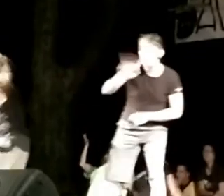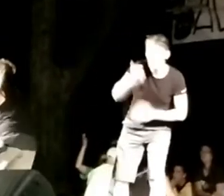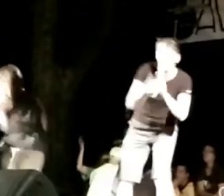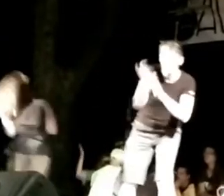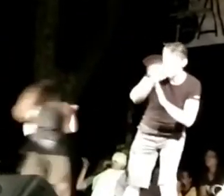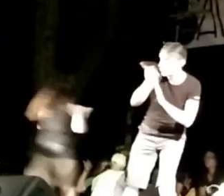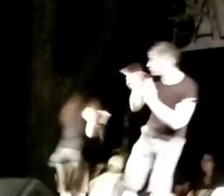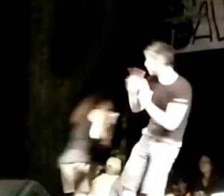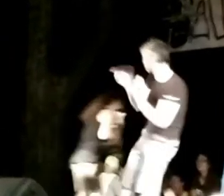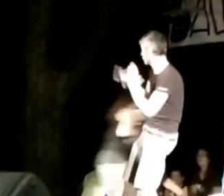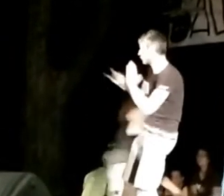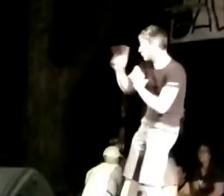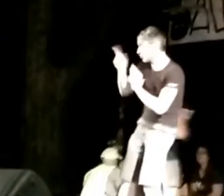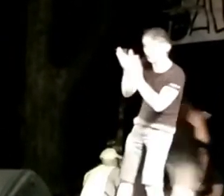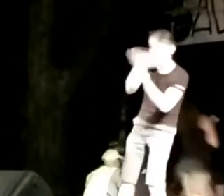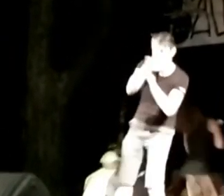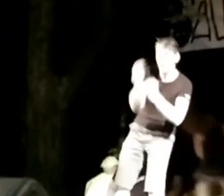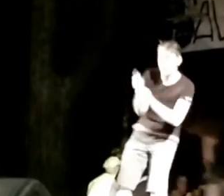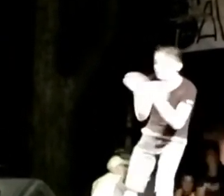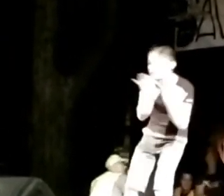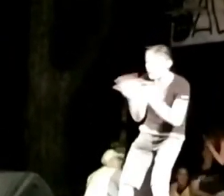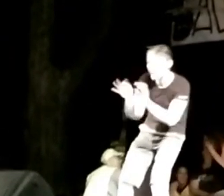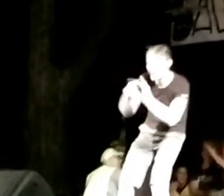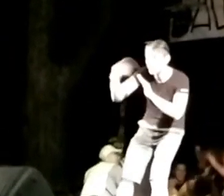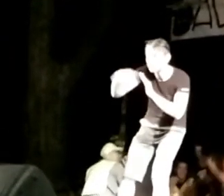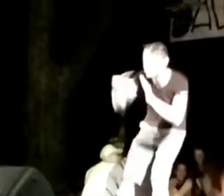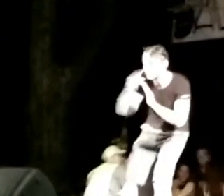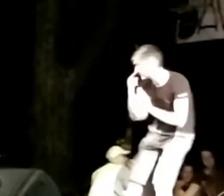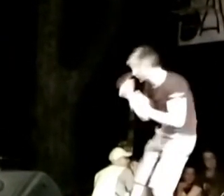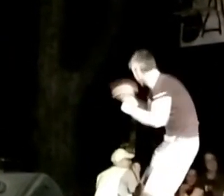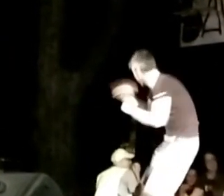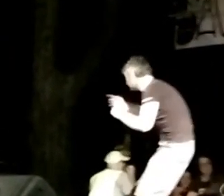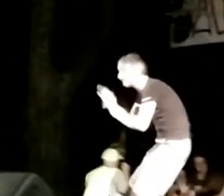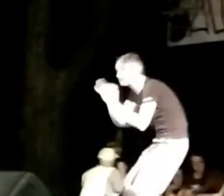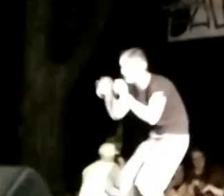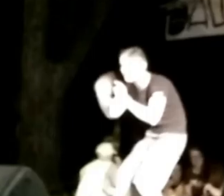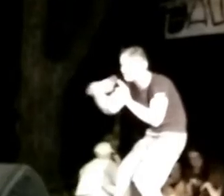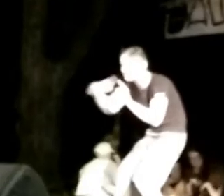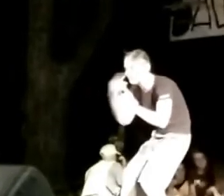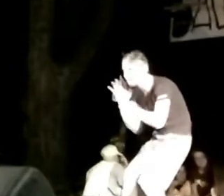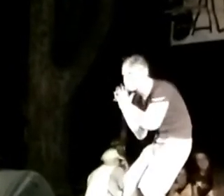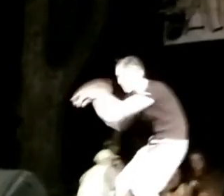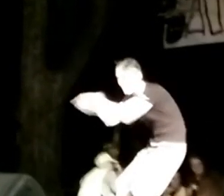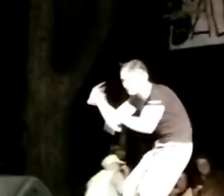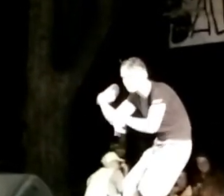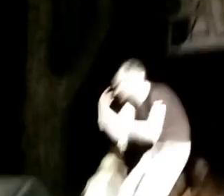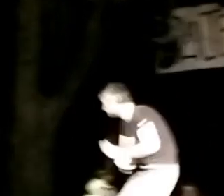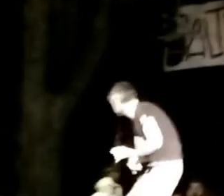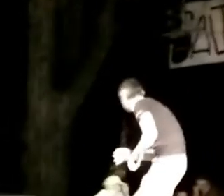No marxis! Deixa'l! Prepareu-vos per després, ja veurem. Després l'enganxem.